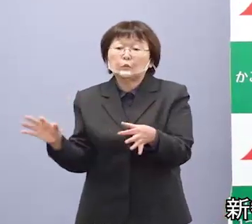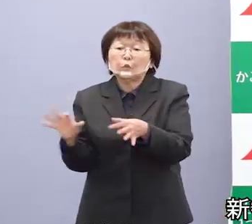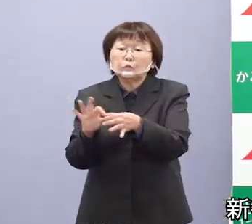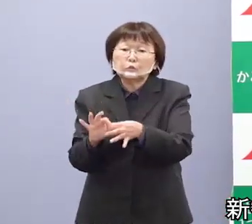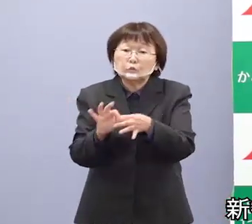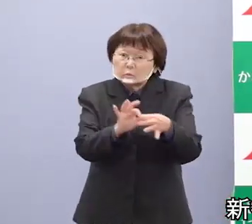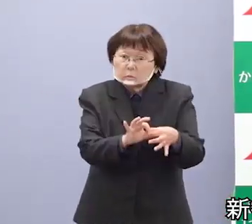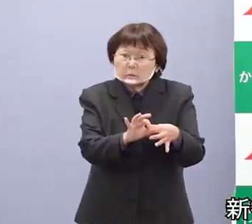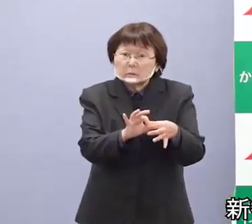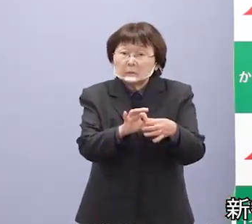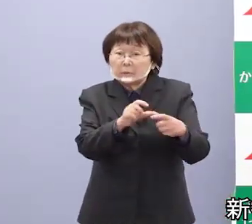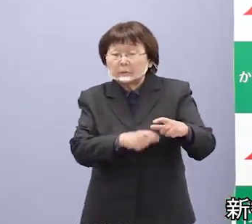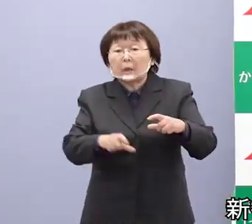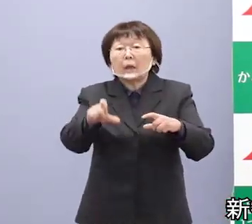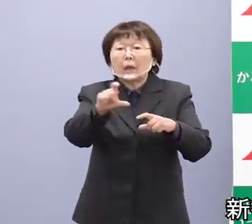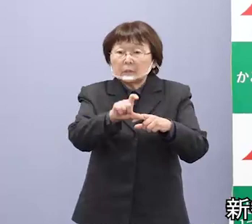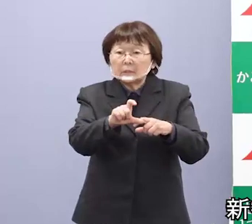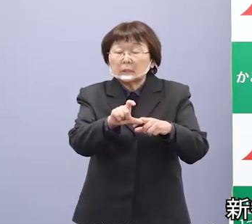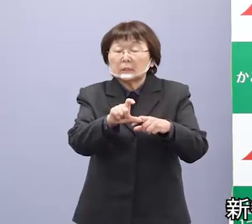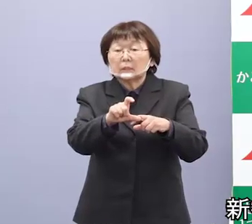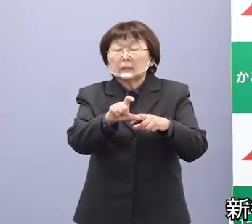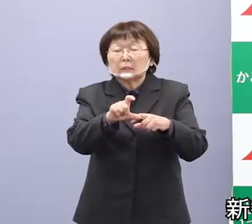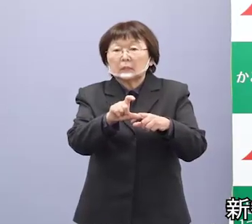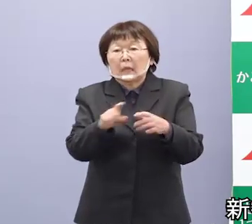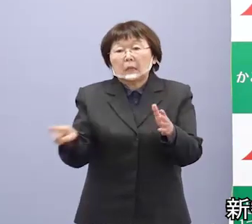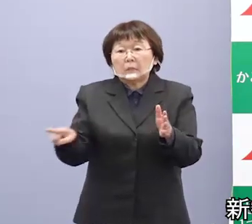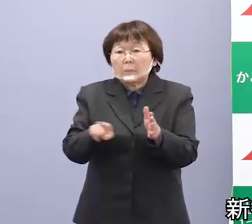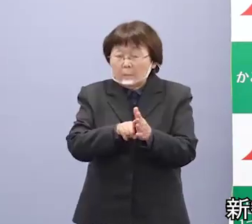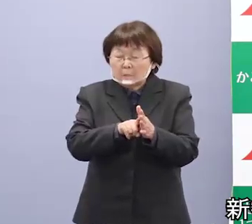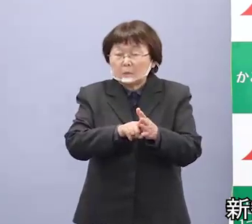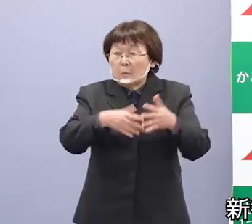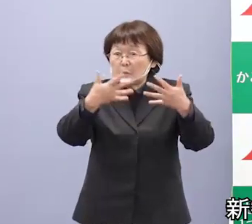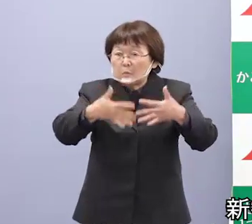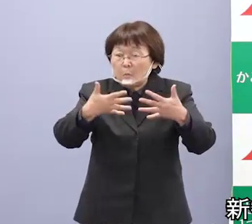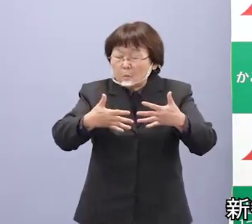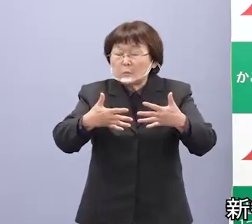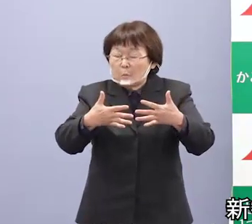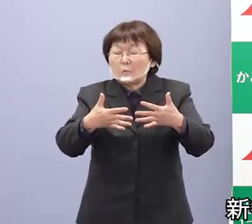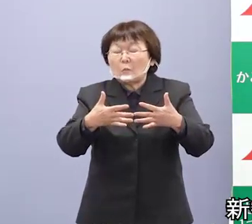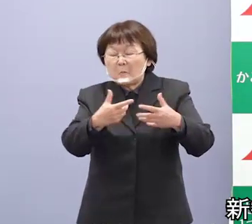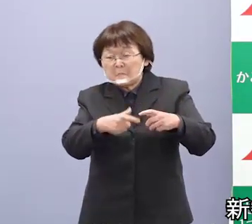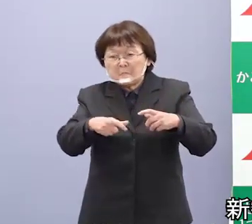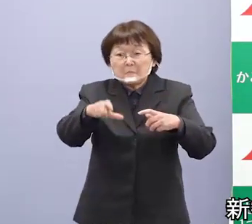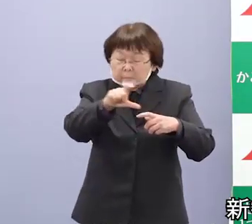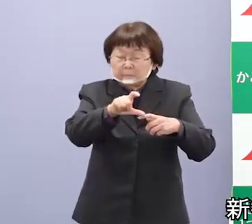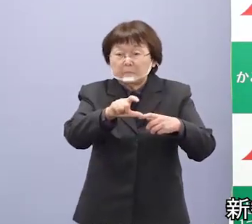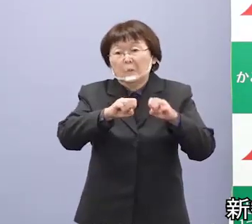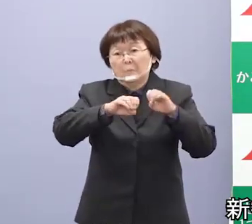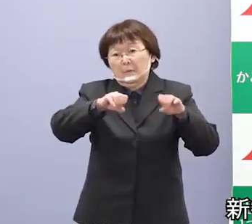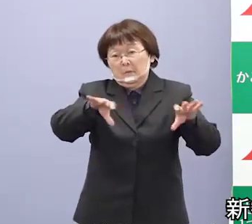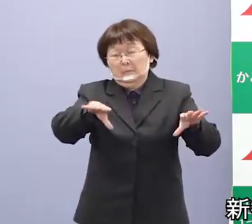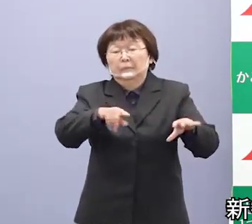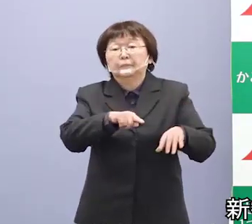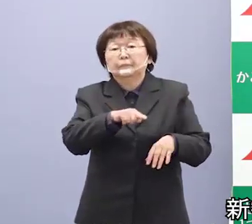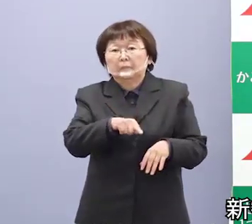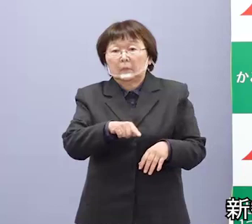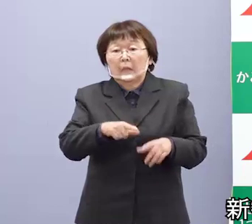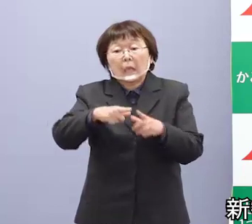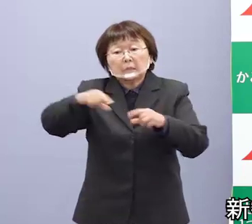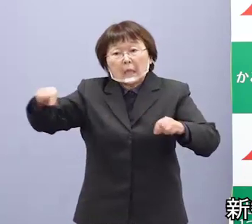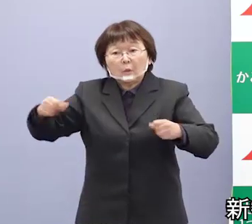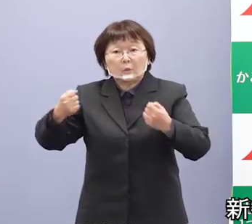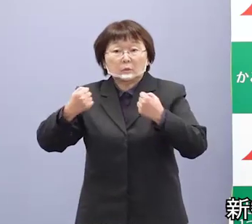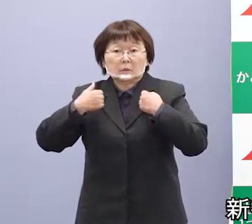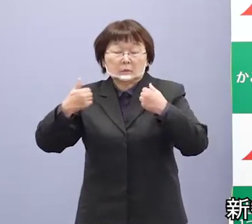てさらに、今までのプロモーションを進化させる形でやっていきたいということが一つ、そしてもう一つはやはり全国大会